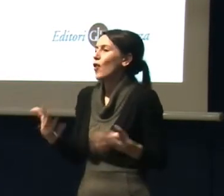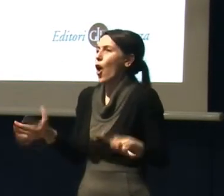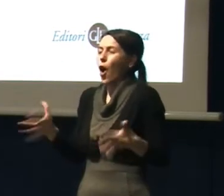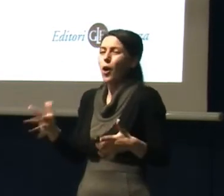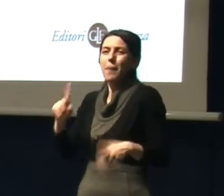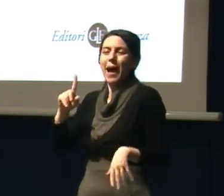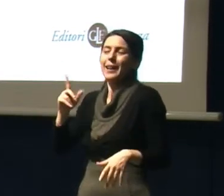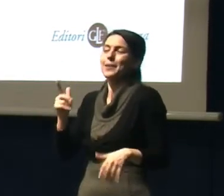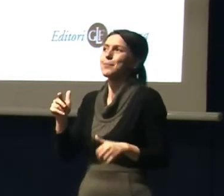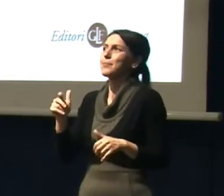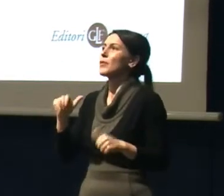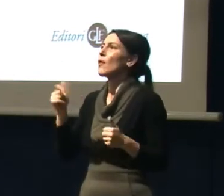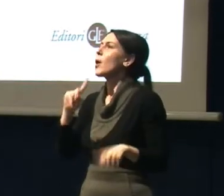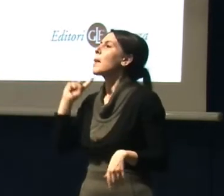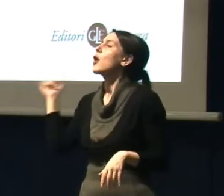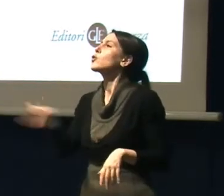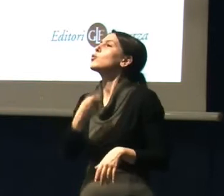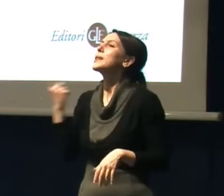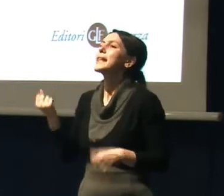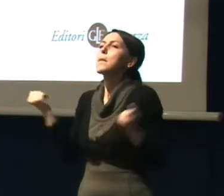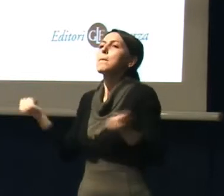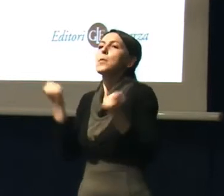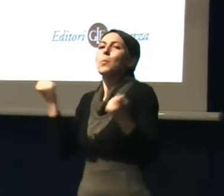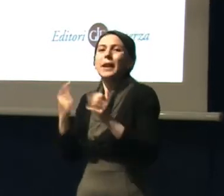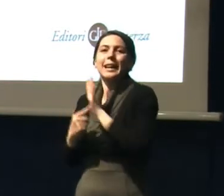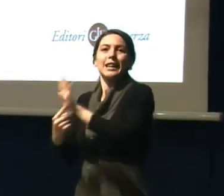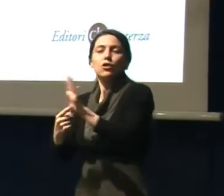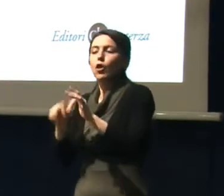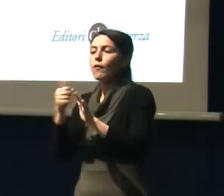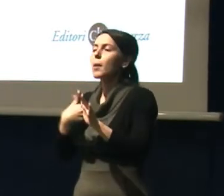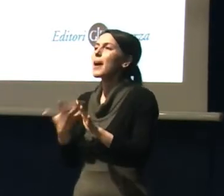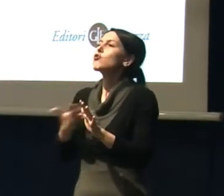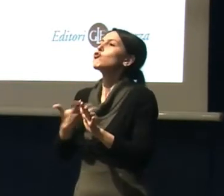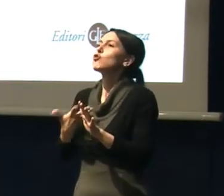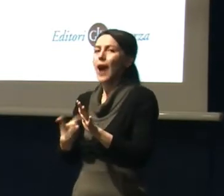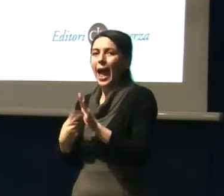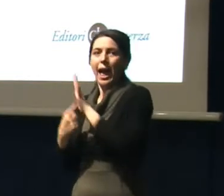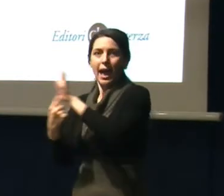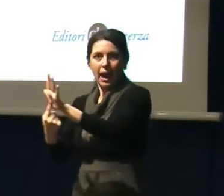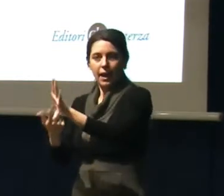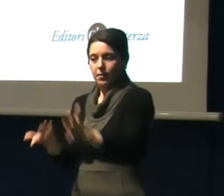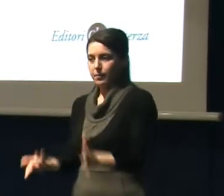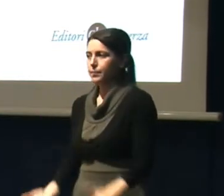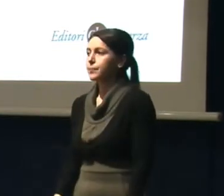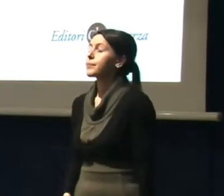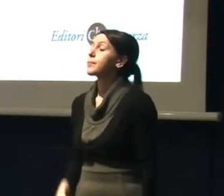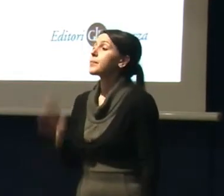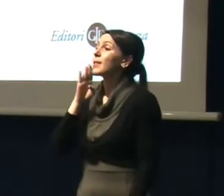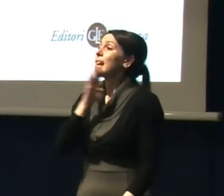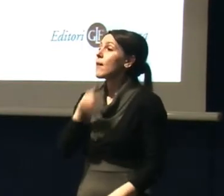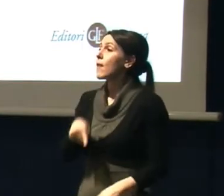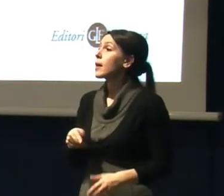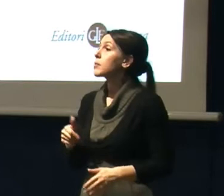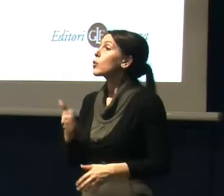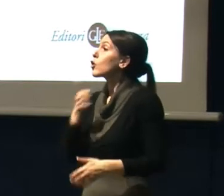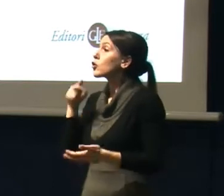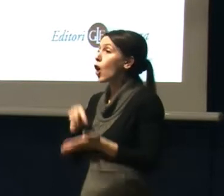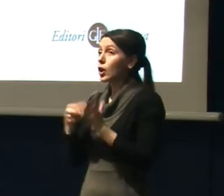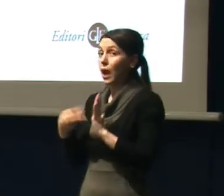tutti hanno bisogno di farsi pubblicità di far sapere che esistono su facebook facebook non è solo una tecnologia